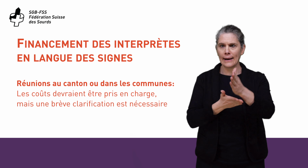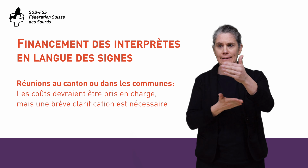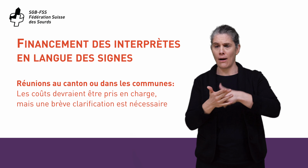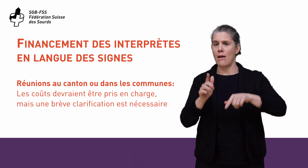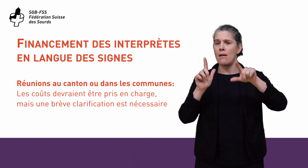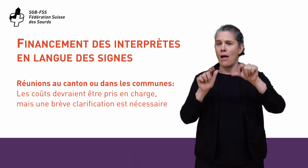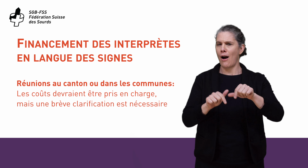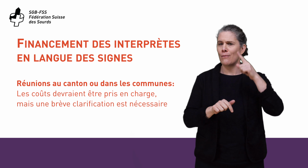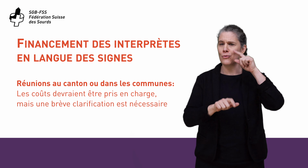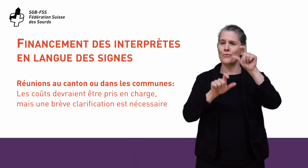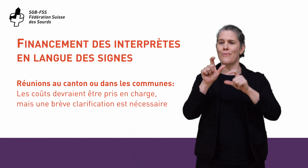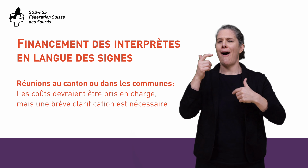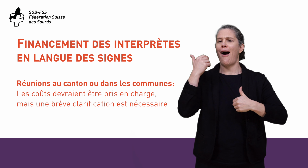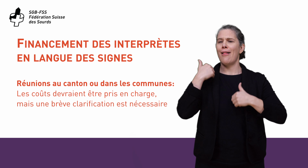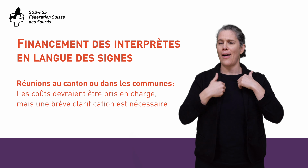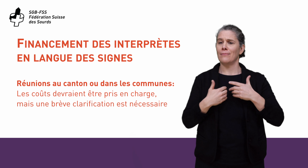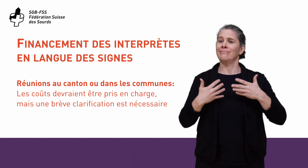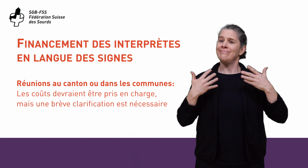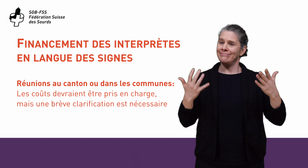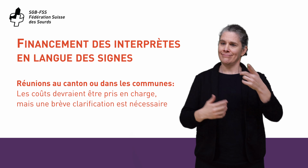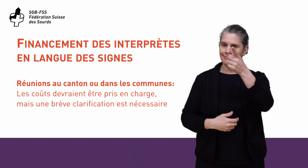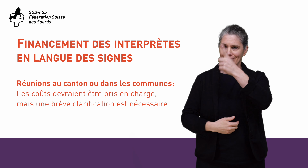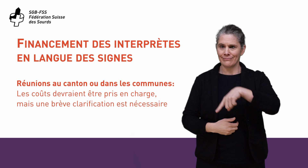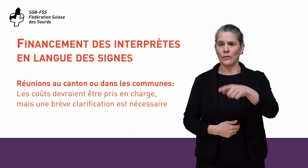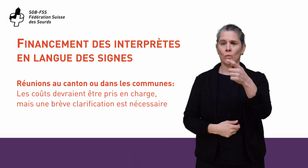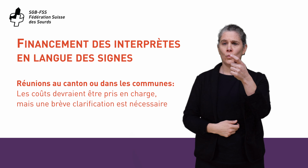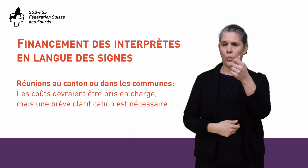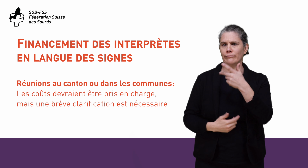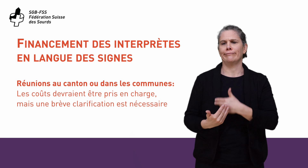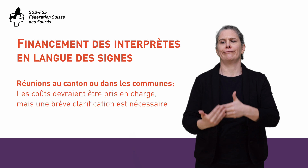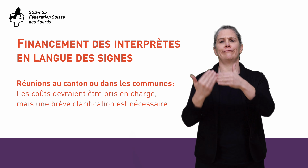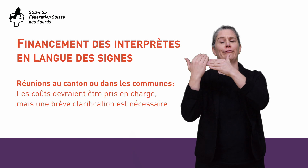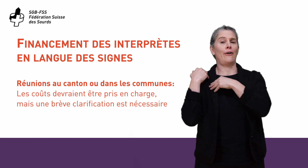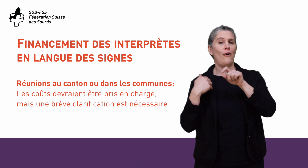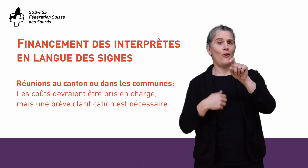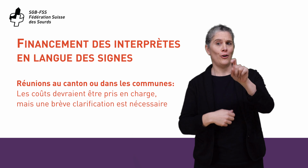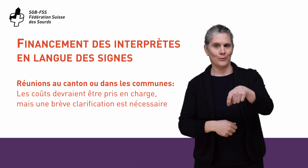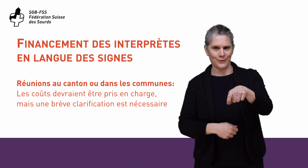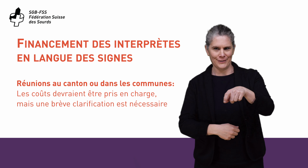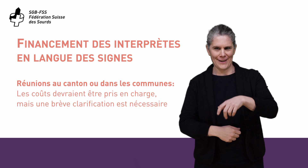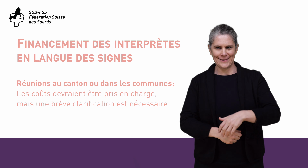aux personnes handicapées. Par conséquent, les coûts devraient également y être pris en charge.